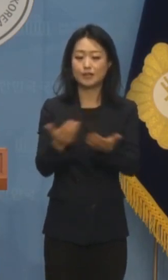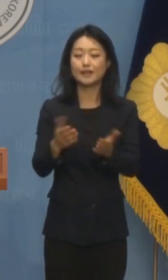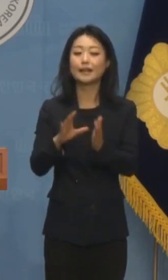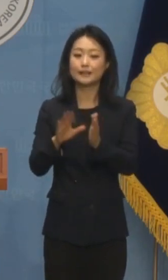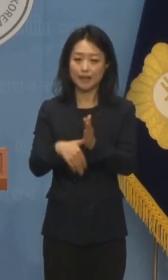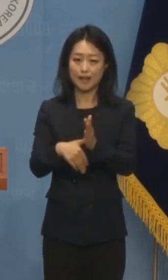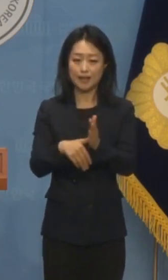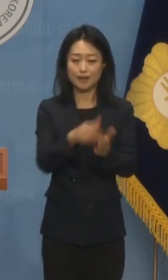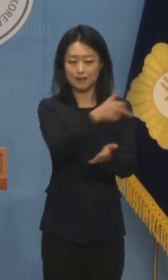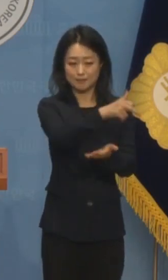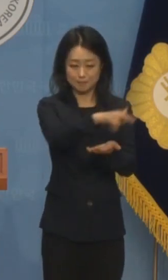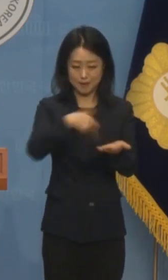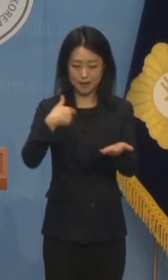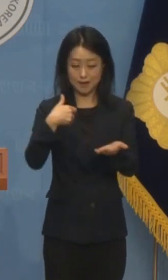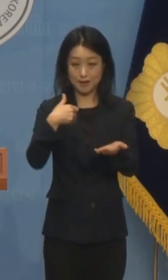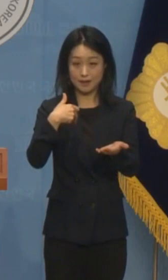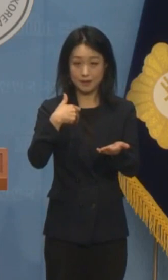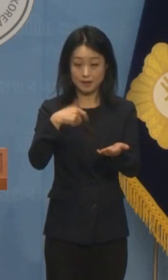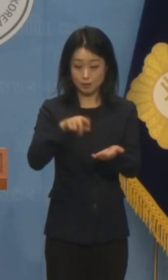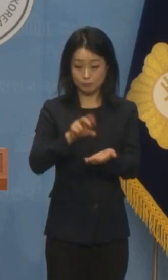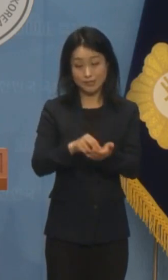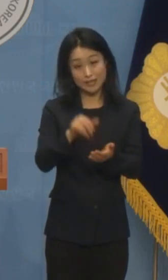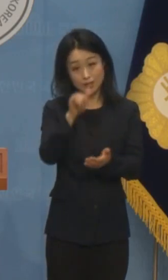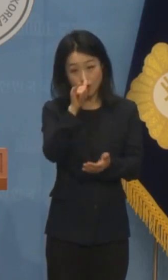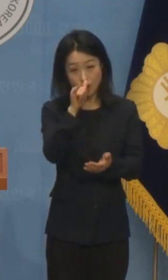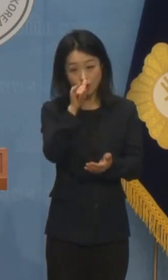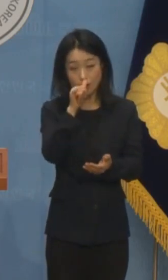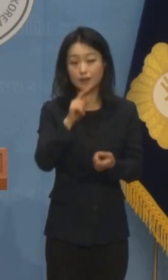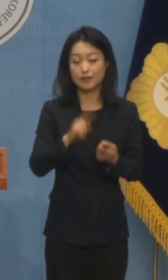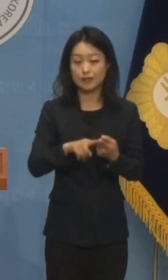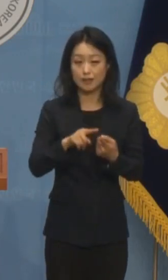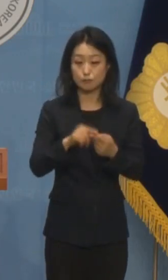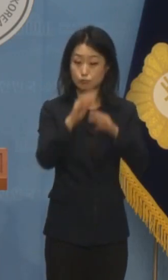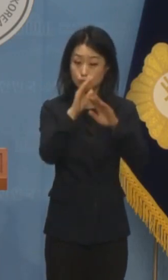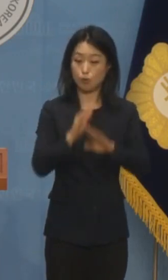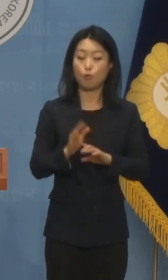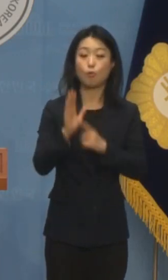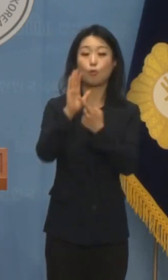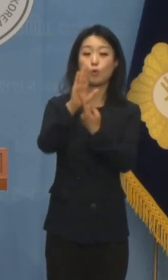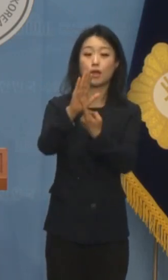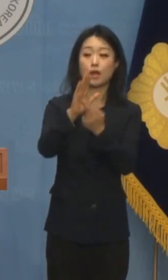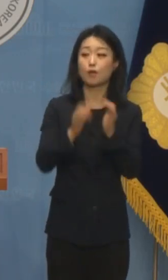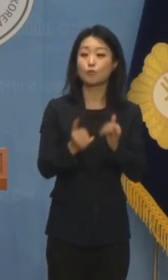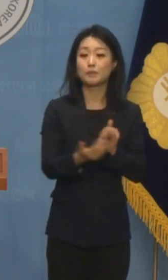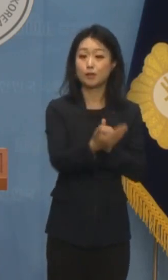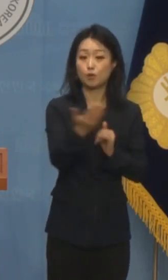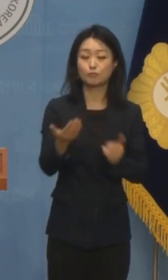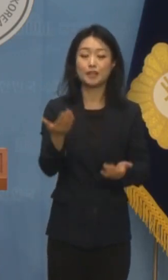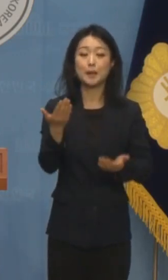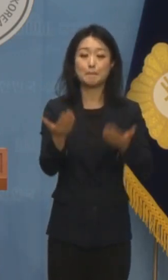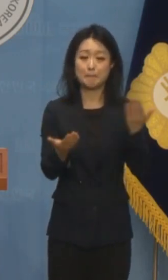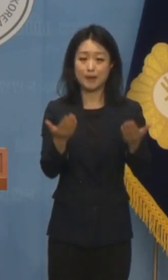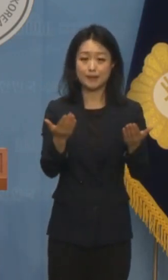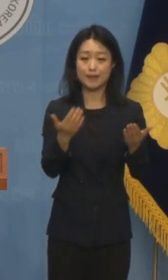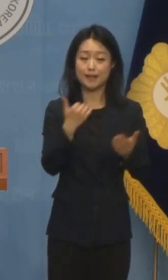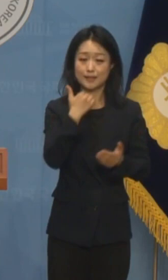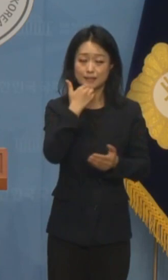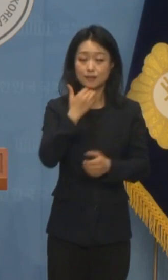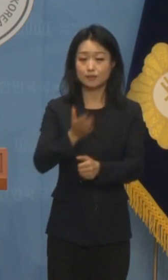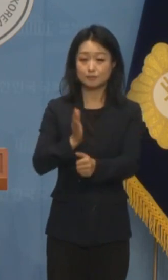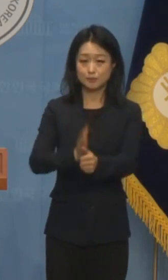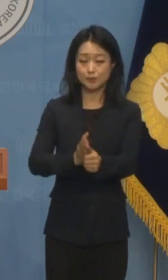비대위원장이 부적절한 내용이라면 마땅히 그 내용을 공개하고 국민의 판단을 구해야